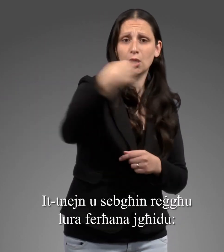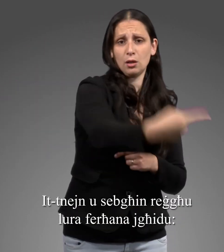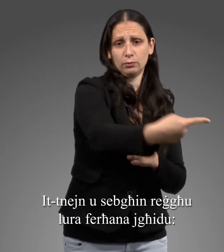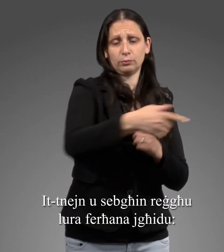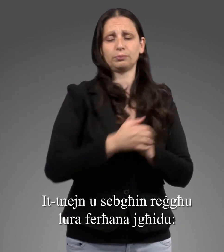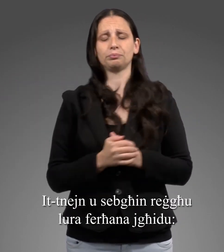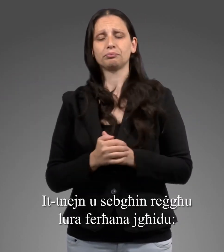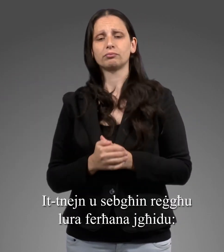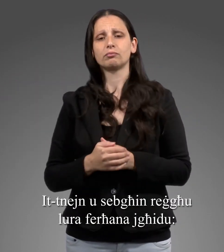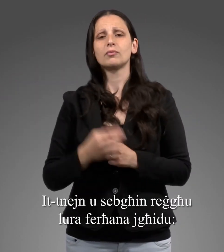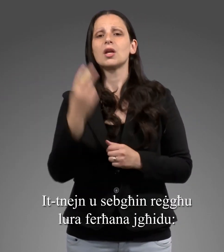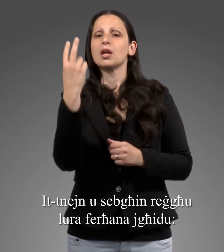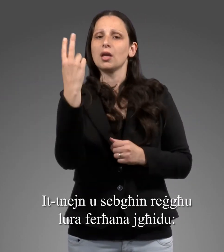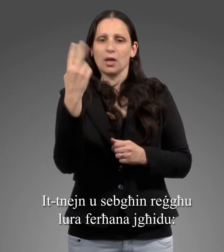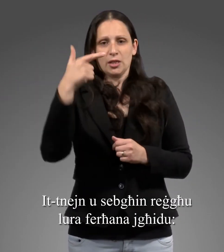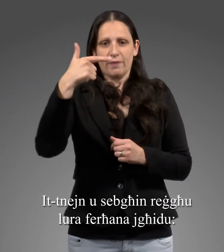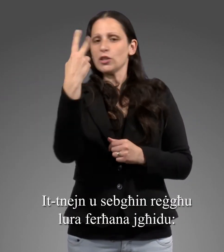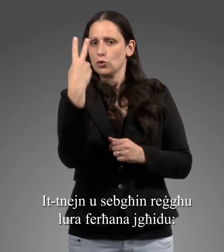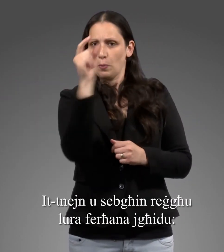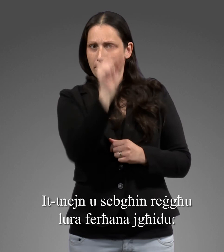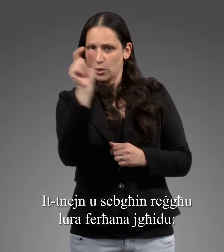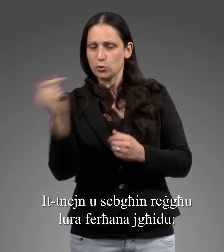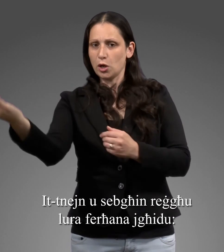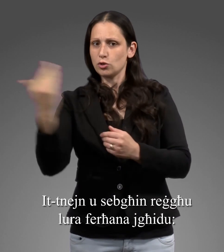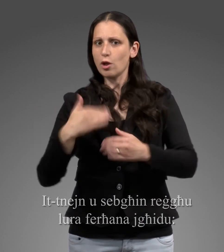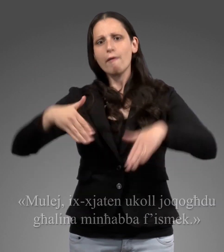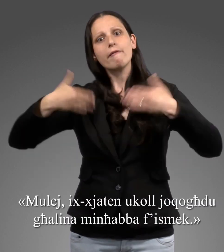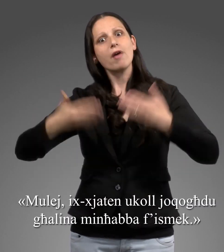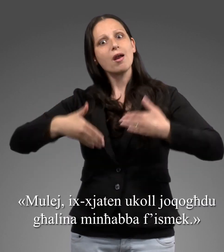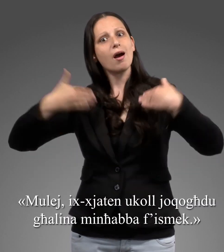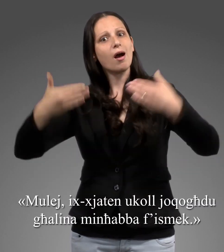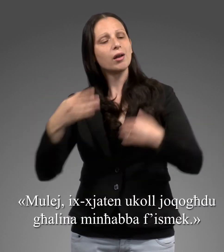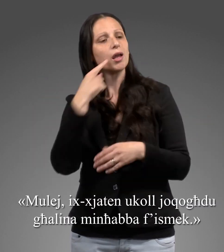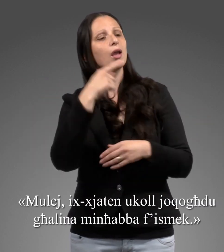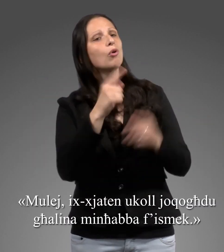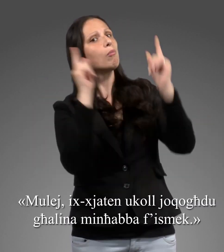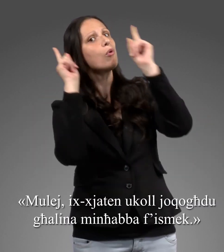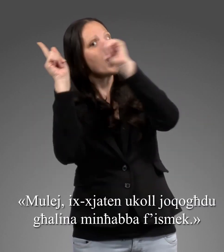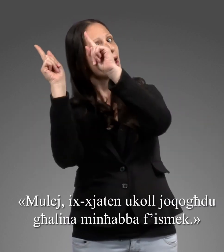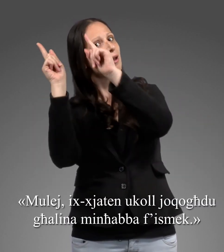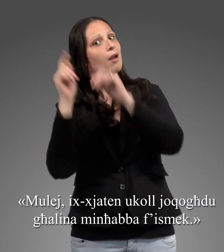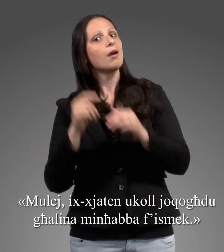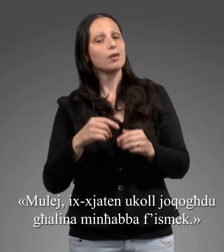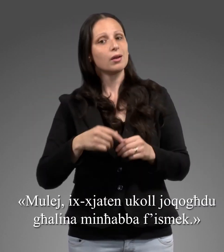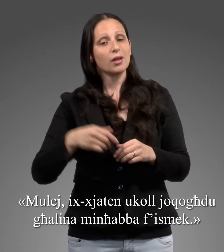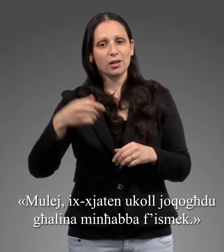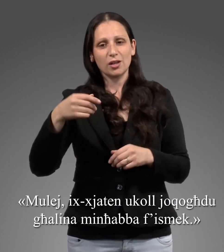It-tnejn u sebgħin reġgħu lura ferħana jgħidu Mulej, ix-xjatin ukoll joqogħdu għalina